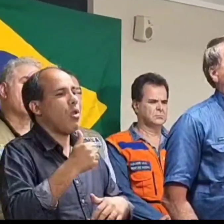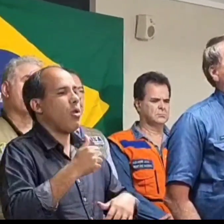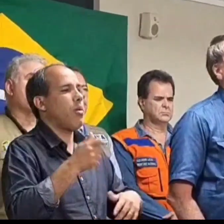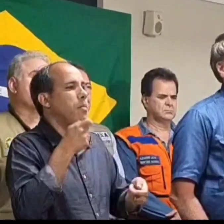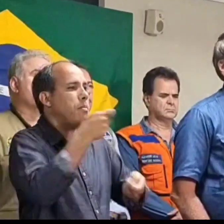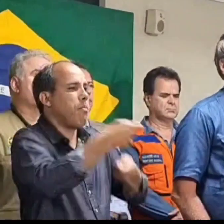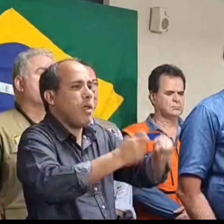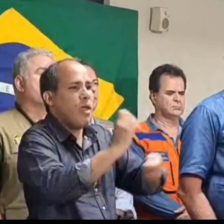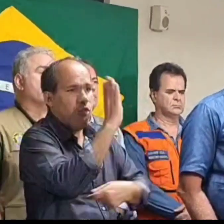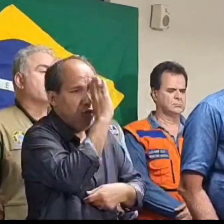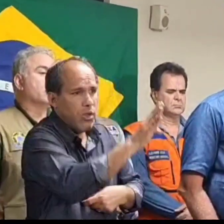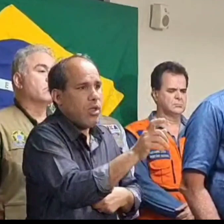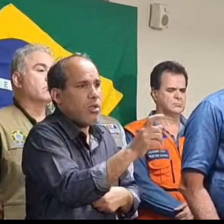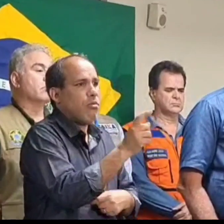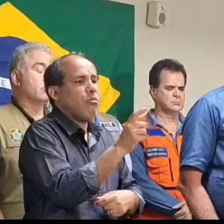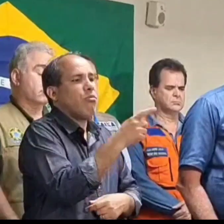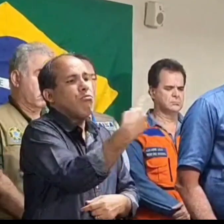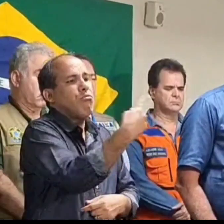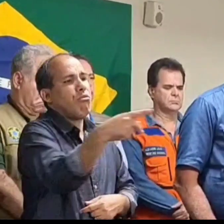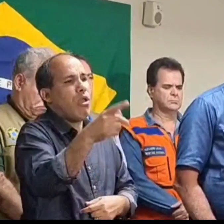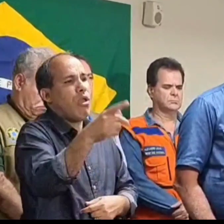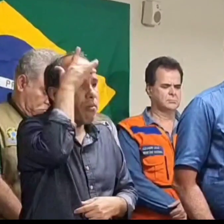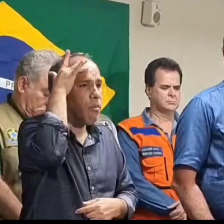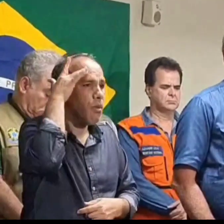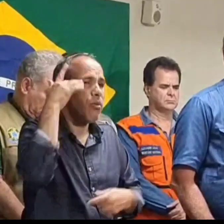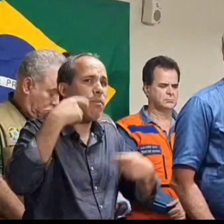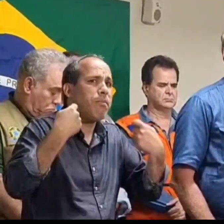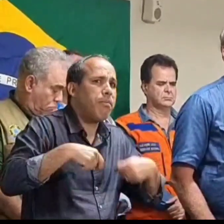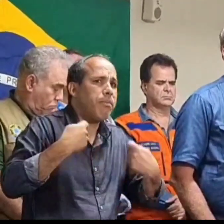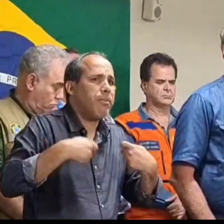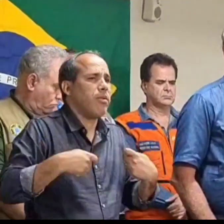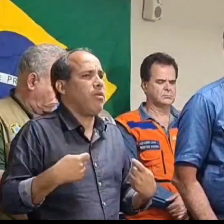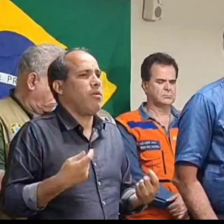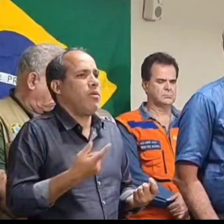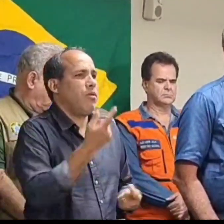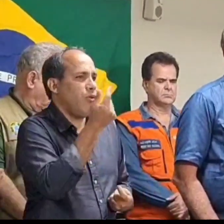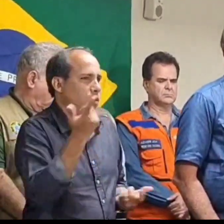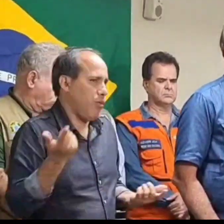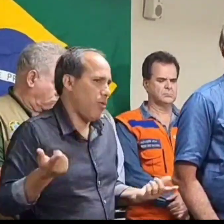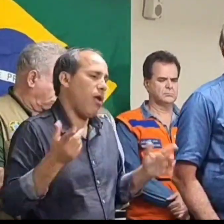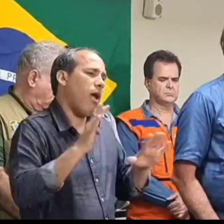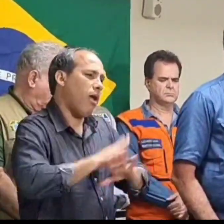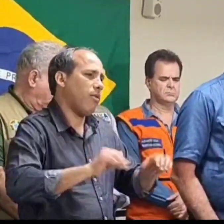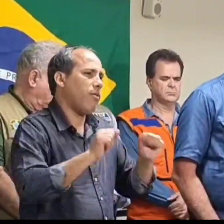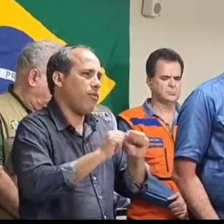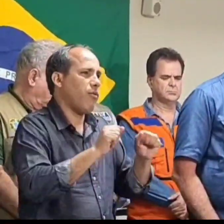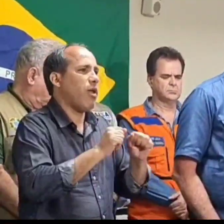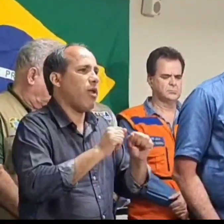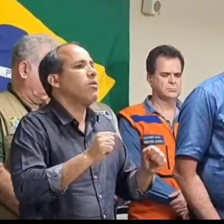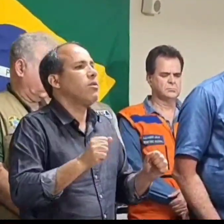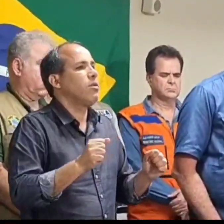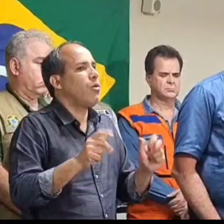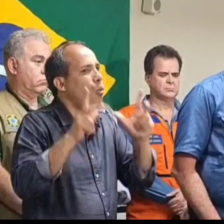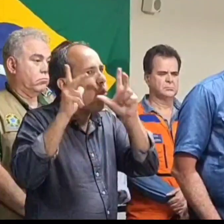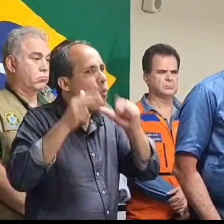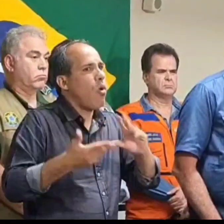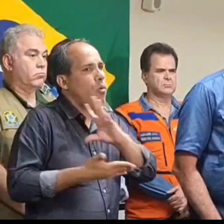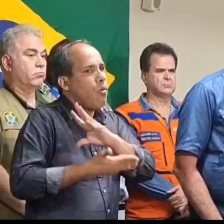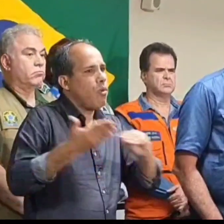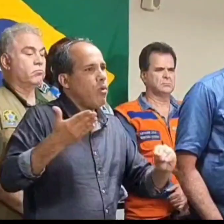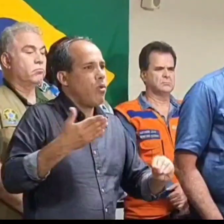diretamente para as pessoas que careciam, que necessitavam desse recurso. E assim foi o espírito do auxílio emergencial,